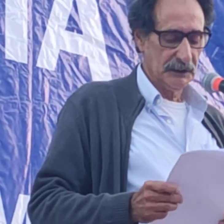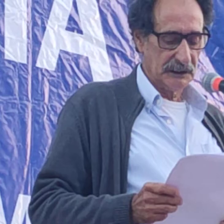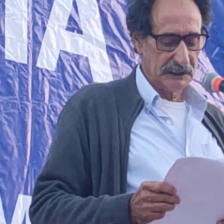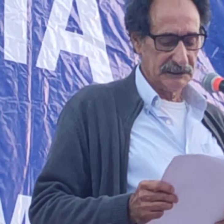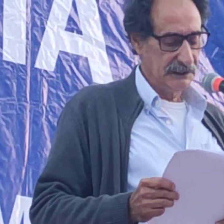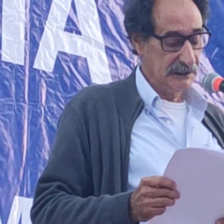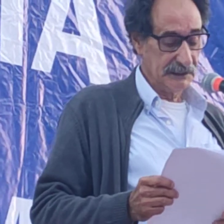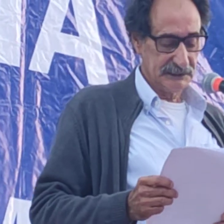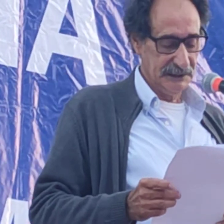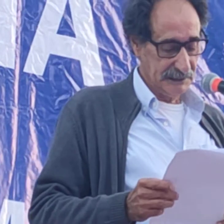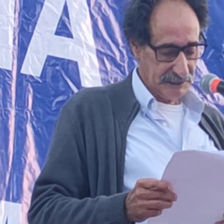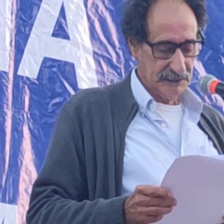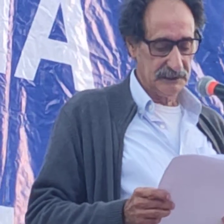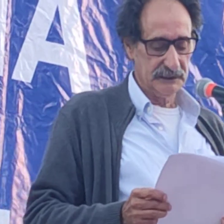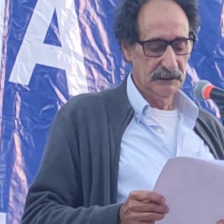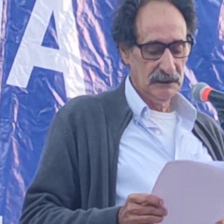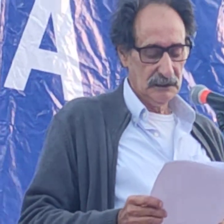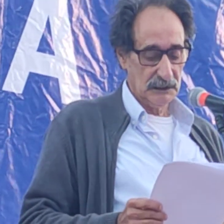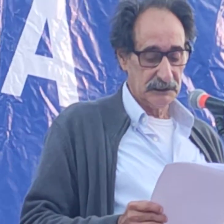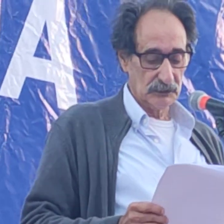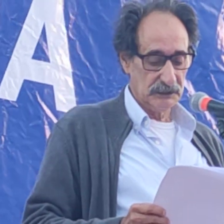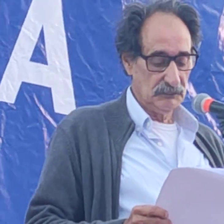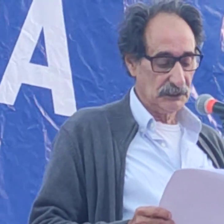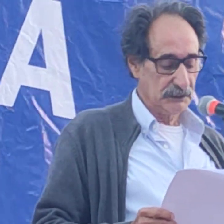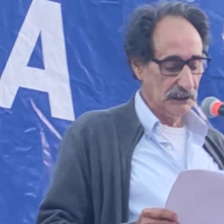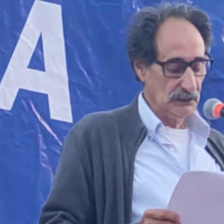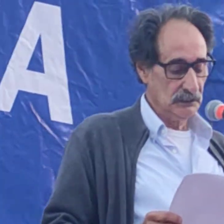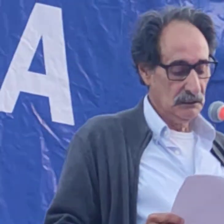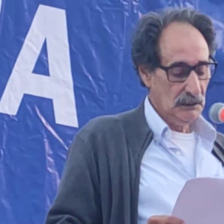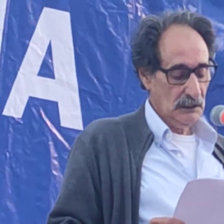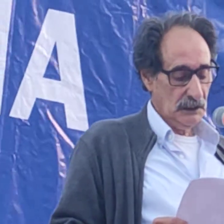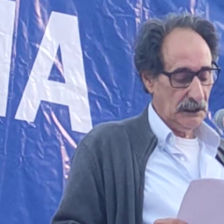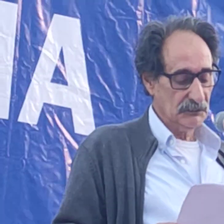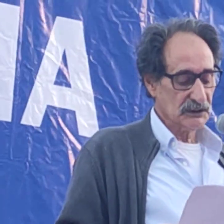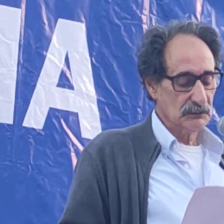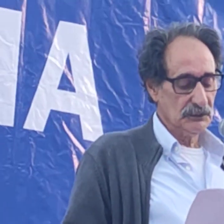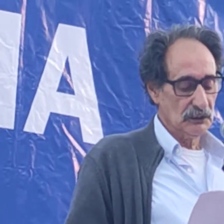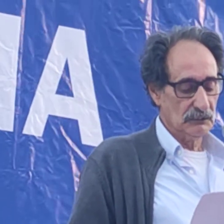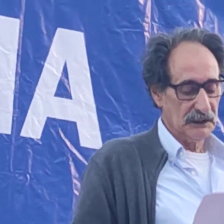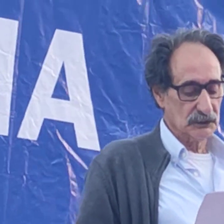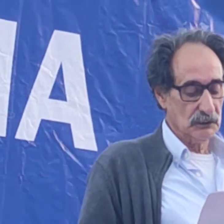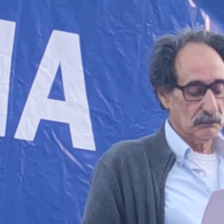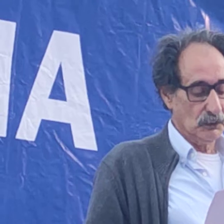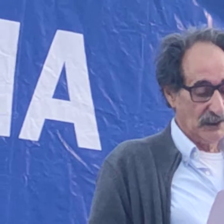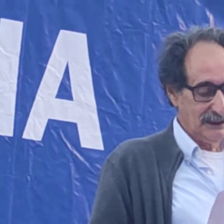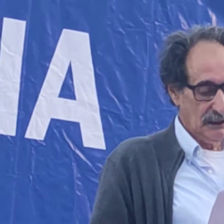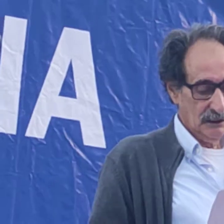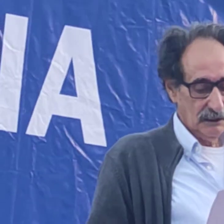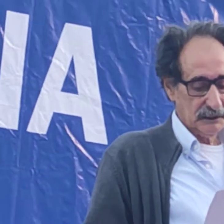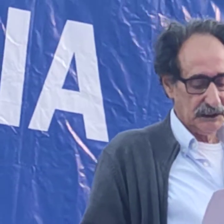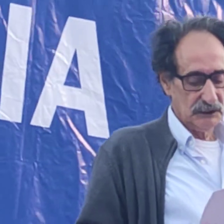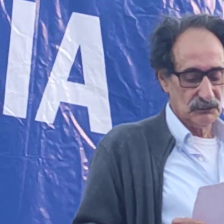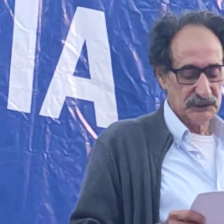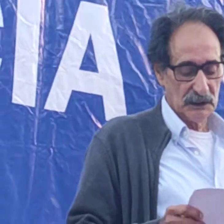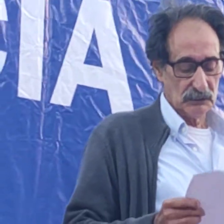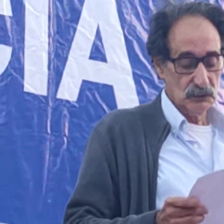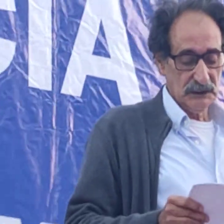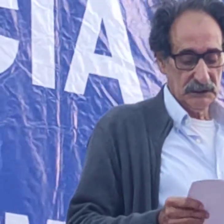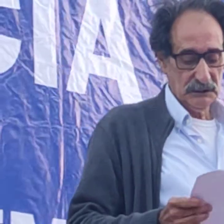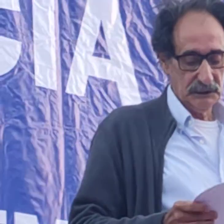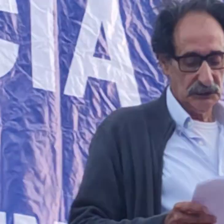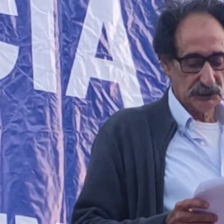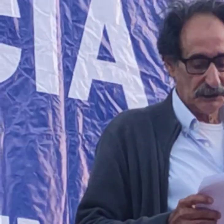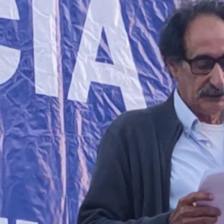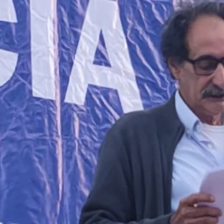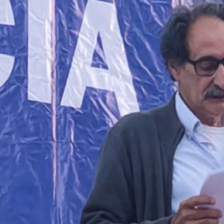peor y más degradante del terrorismo de Estado, hemos asumido la obligación moral de denunciar